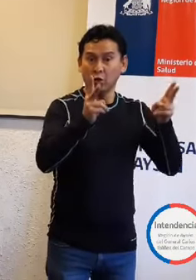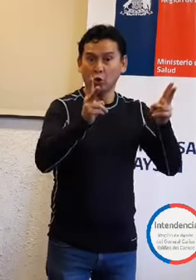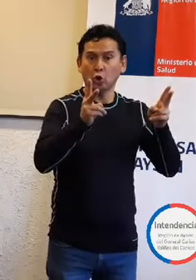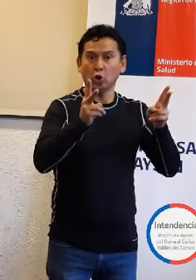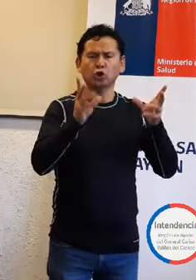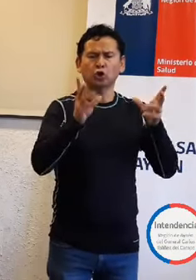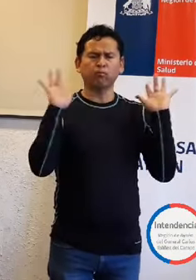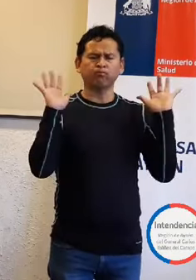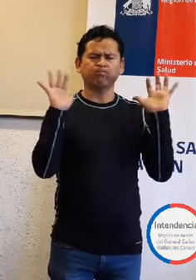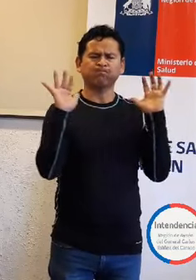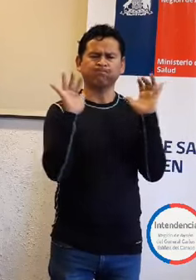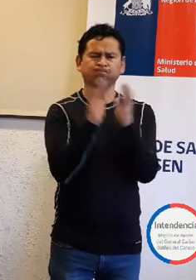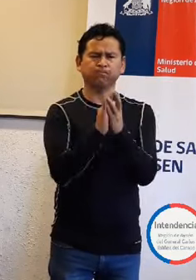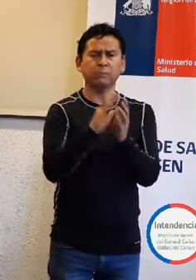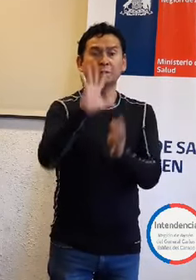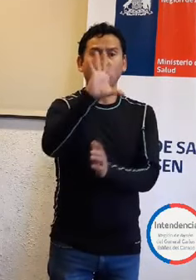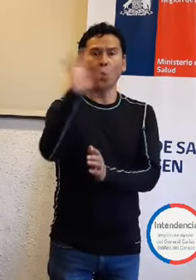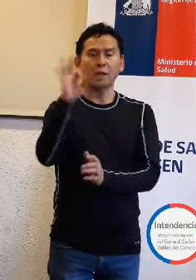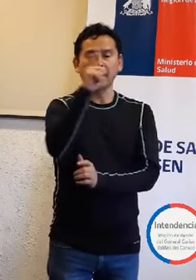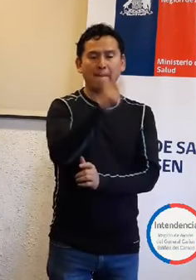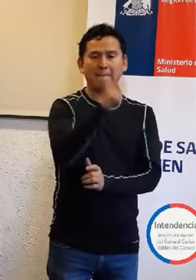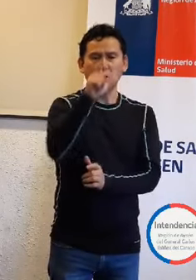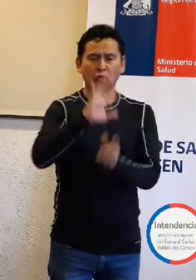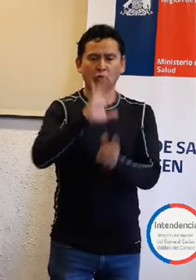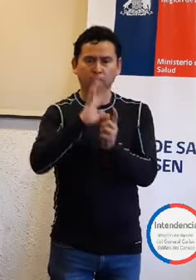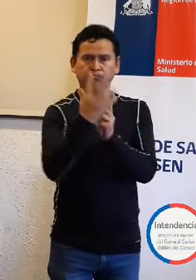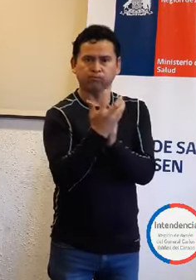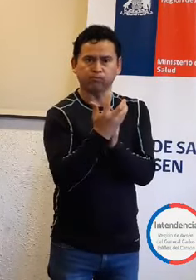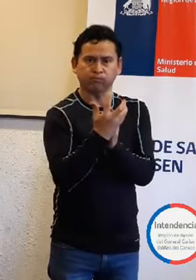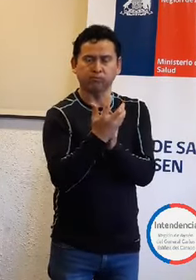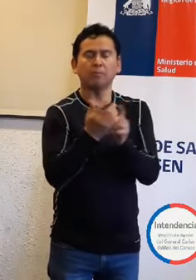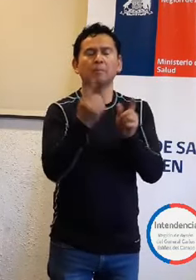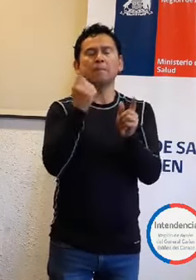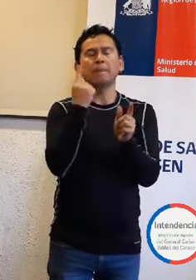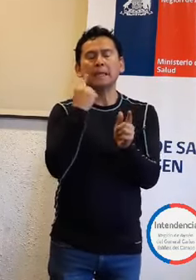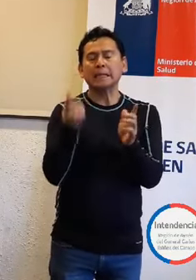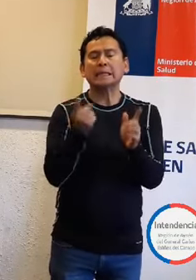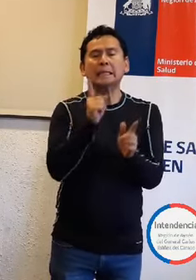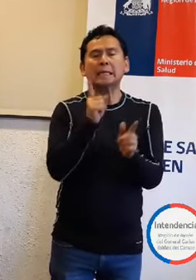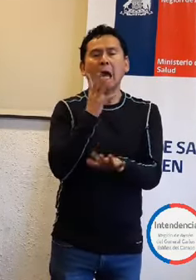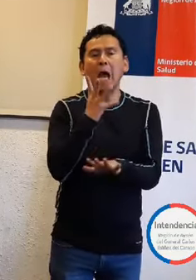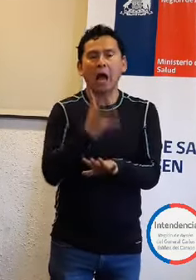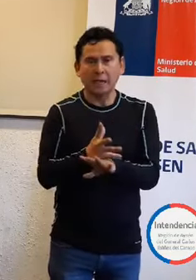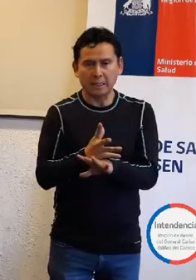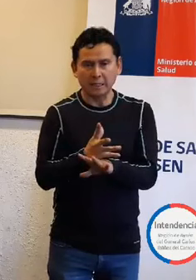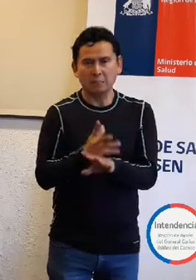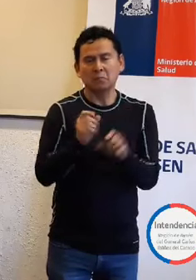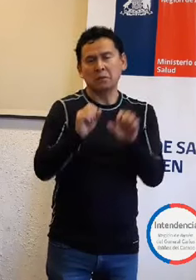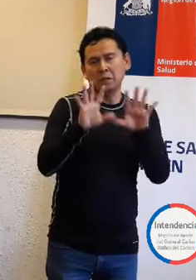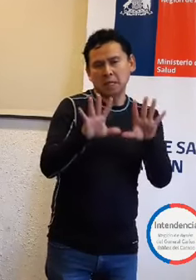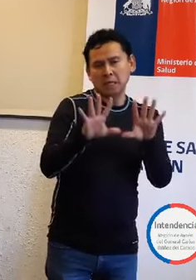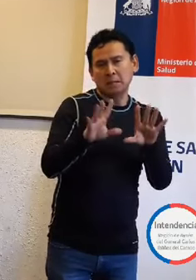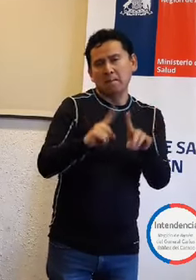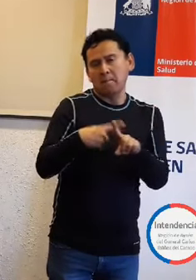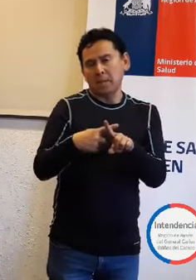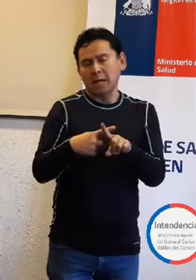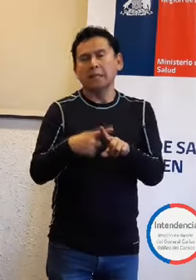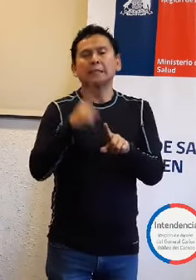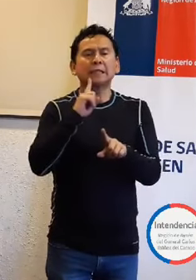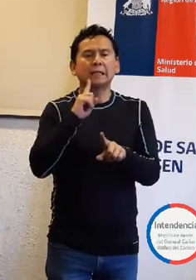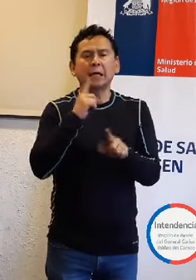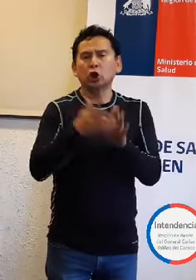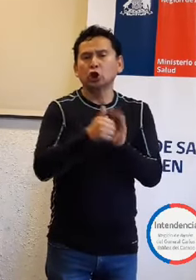tipo de aglomeración que conlleve 50 y más personas que tengan, en el caso de que hayan 10 y más tengan